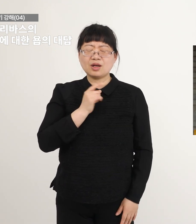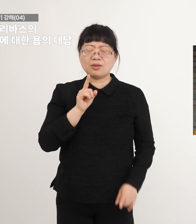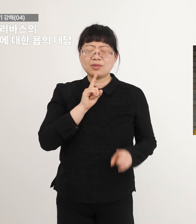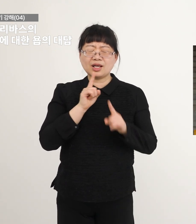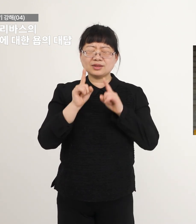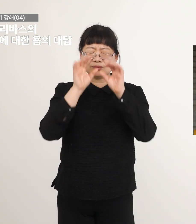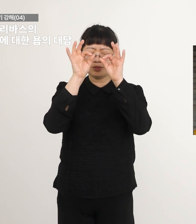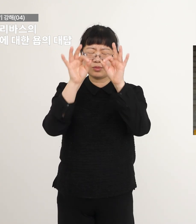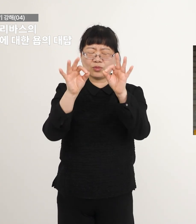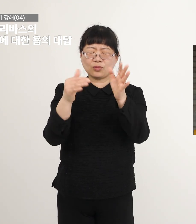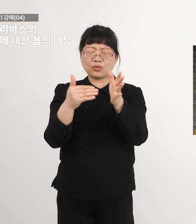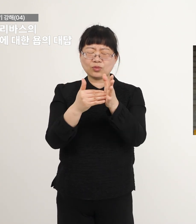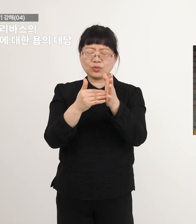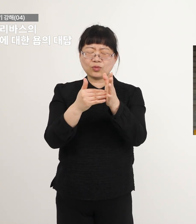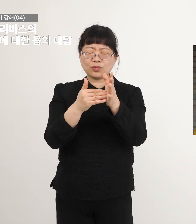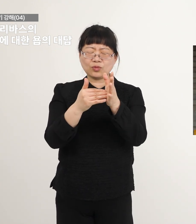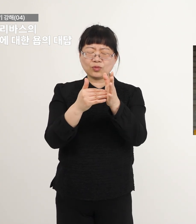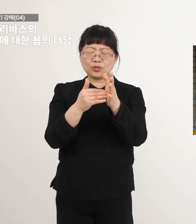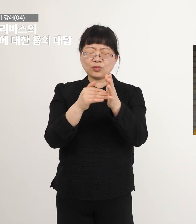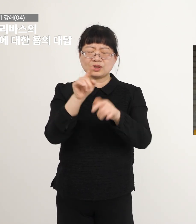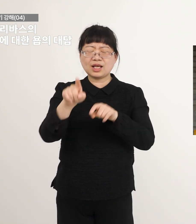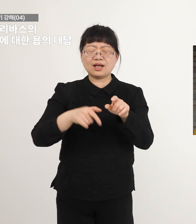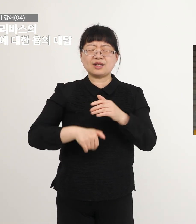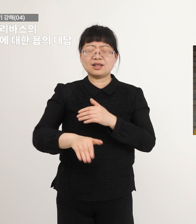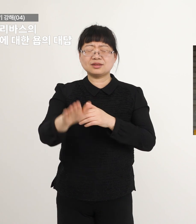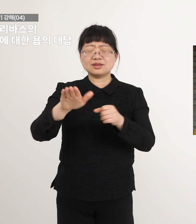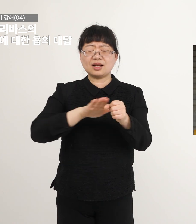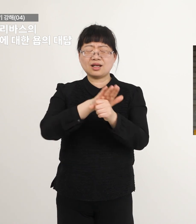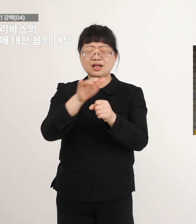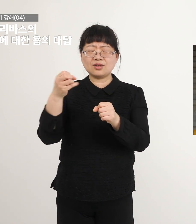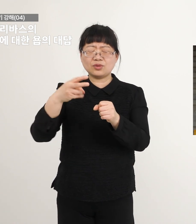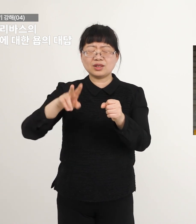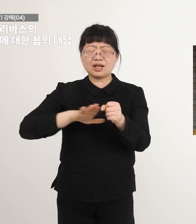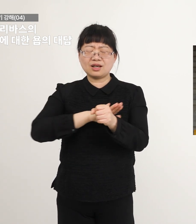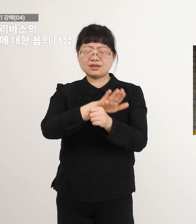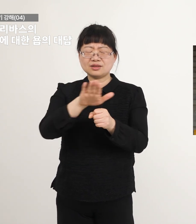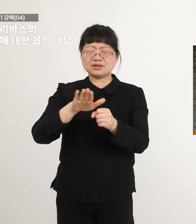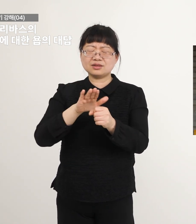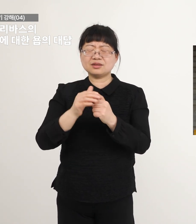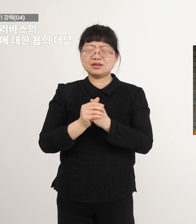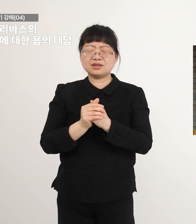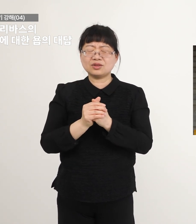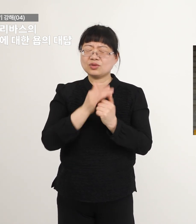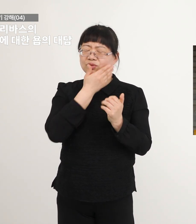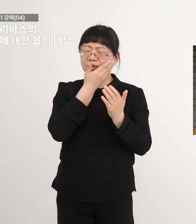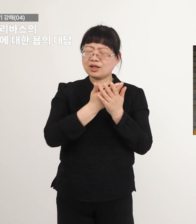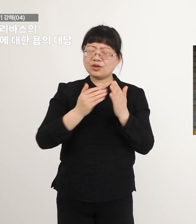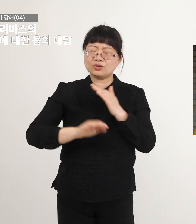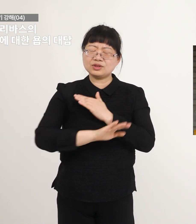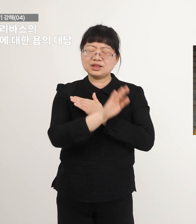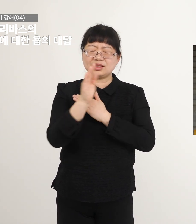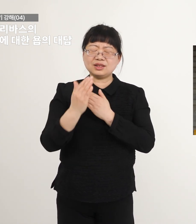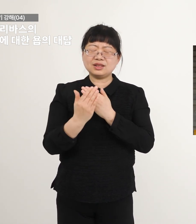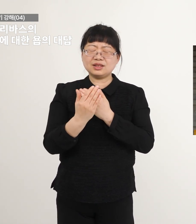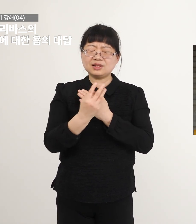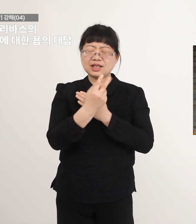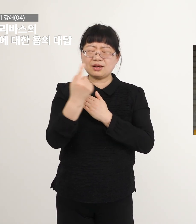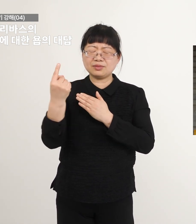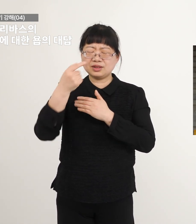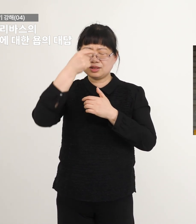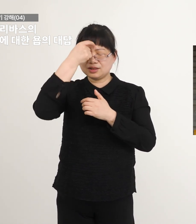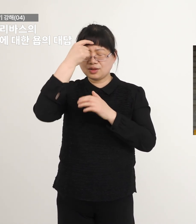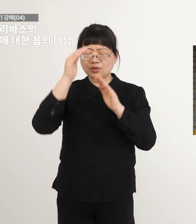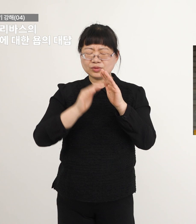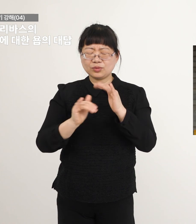말씀을 듣고 떠나는 사랑하고 사랑하는 귀한 우리 3일의